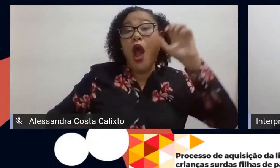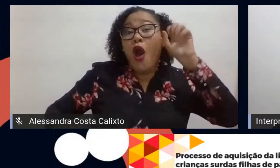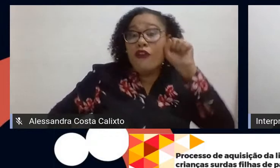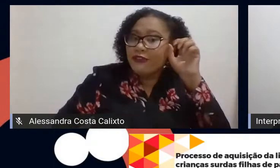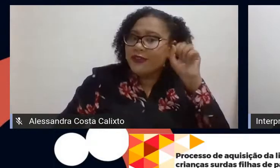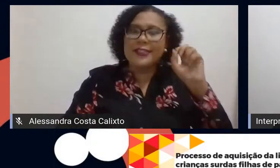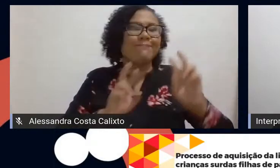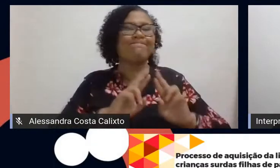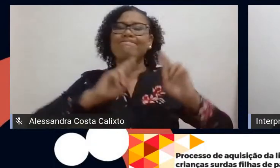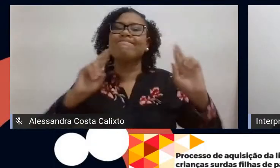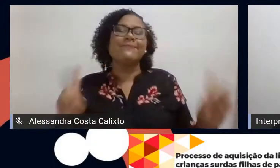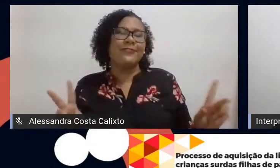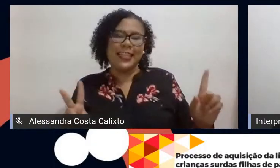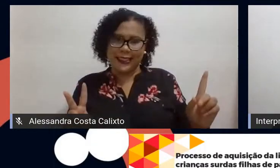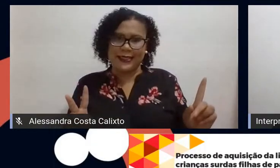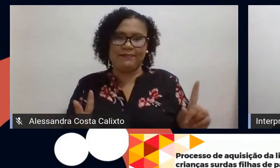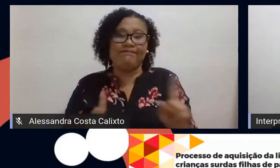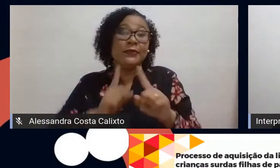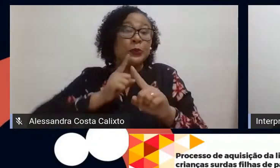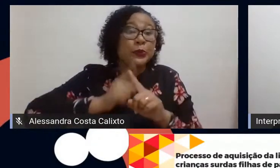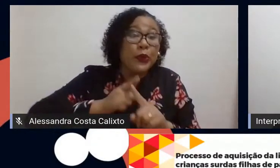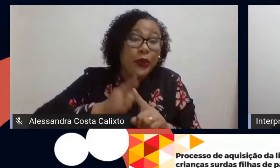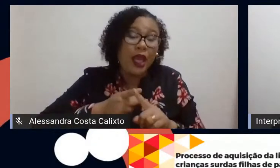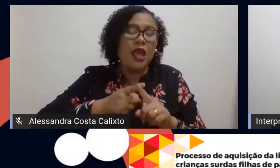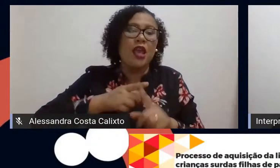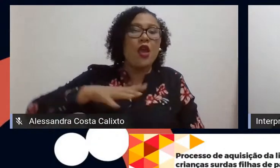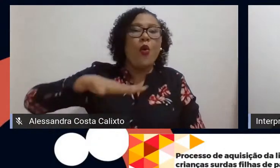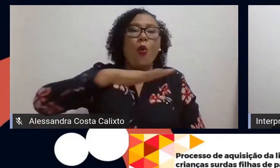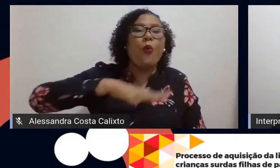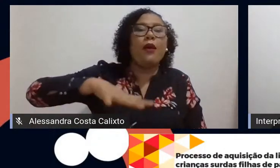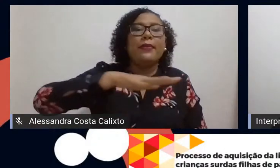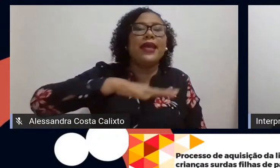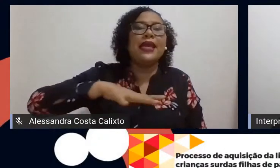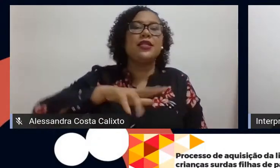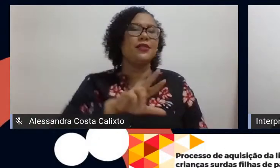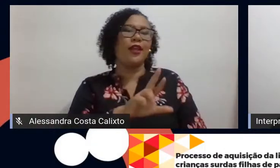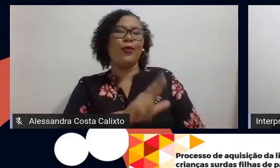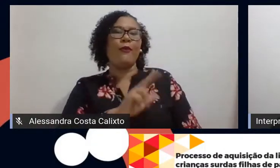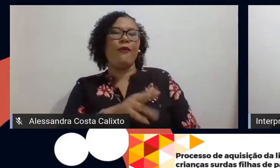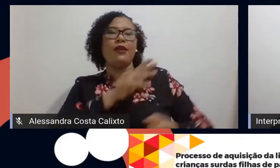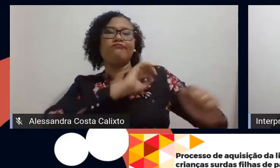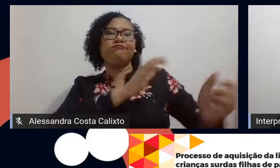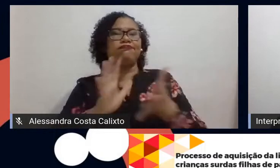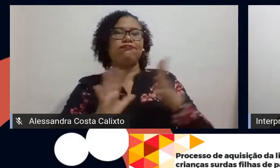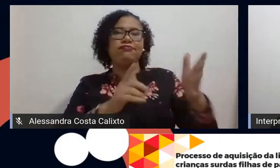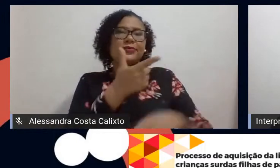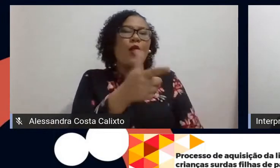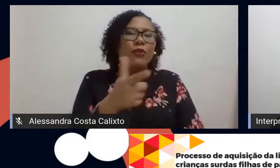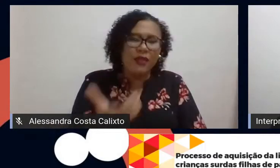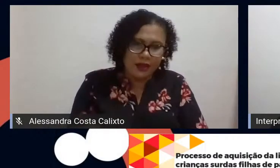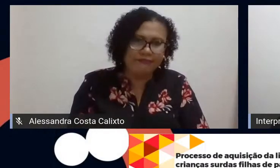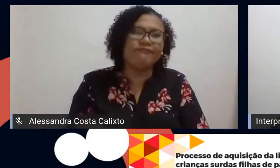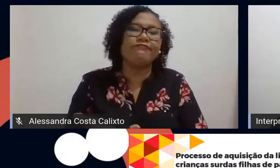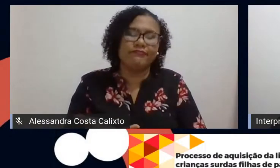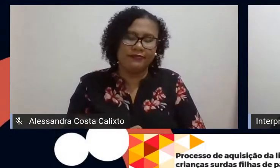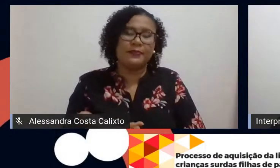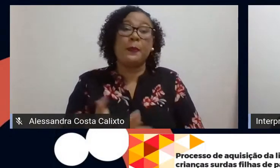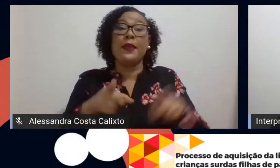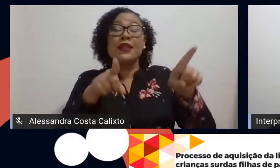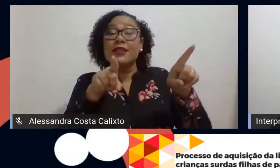surda, que tem pais ouvintes, já é um pouquinho diferente nesse